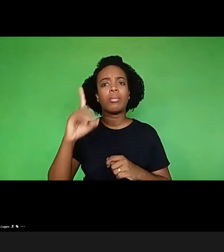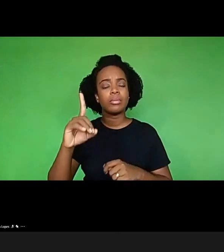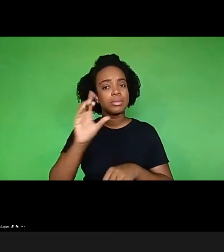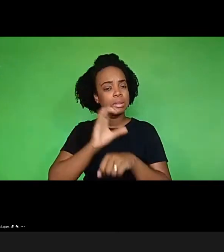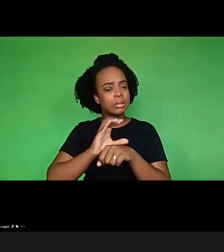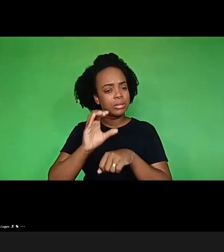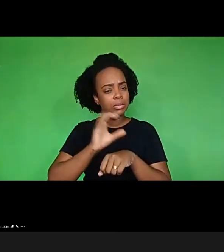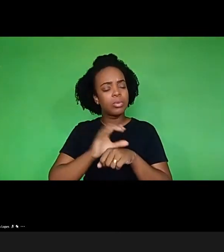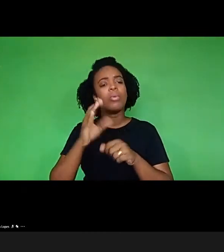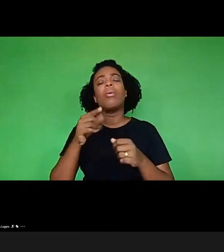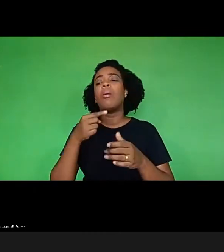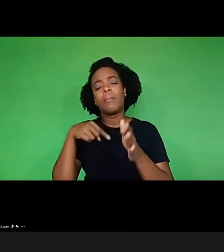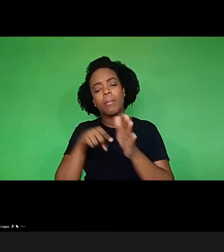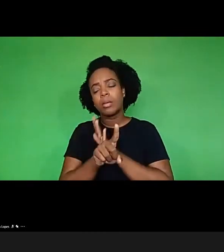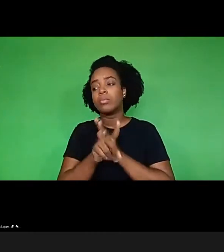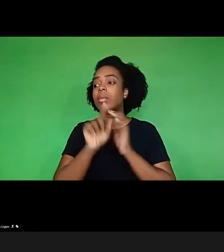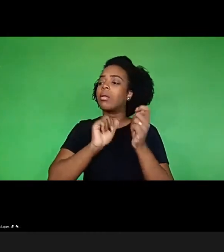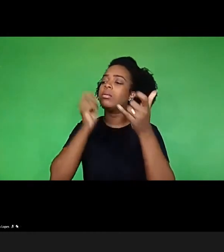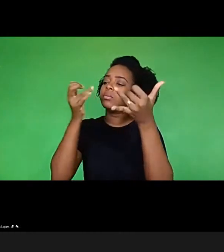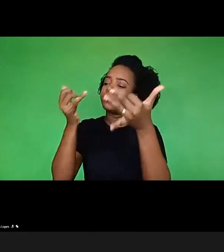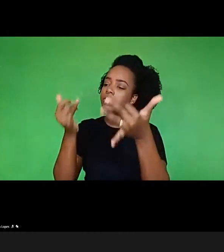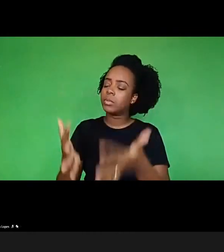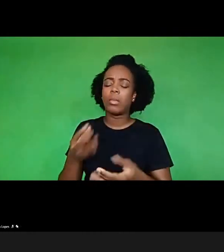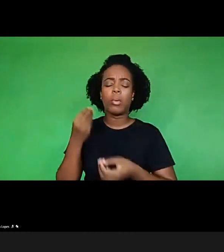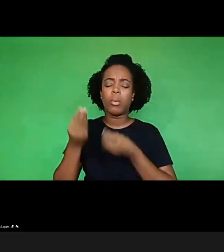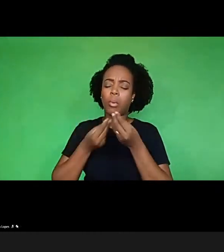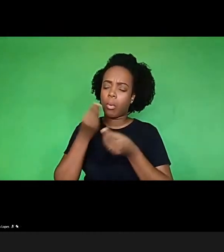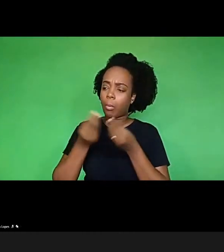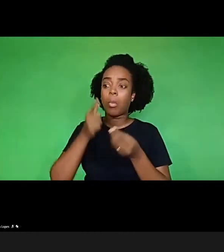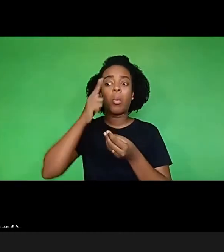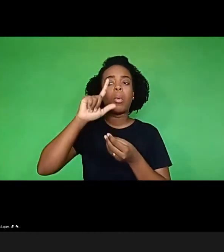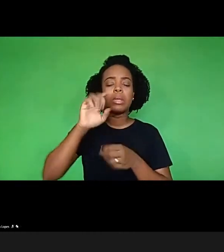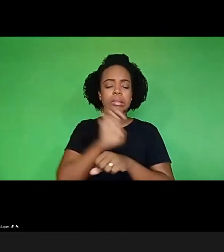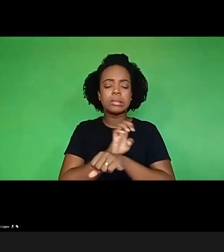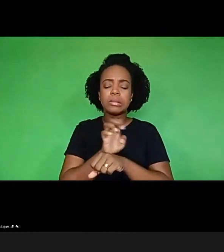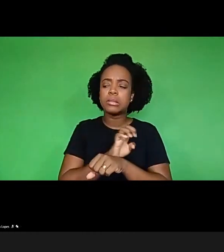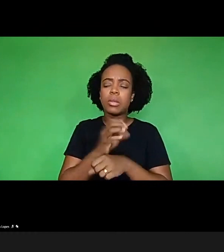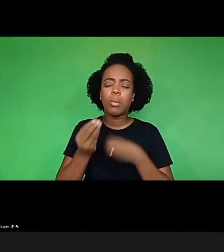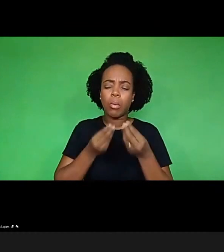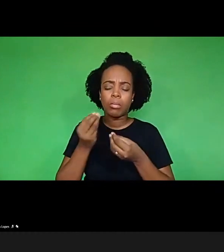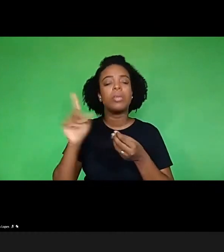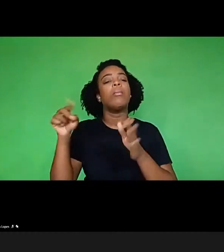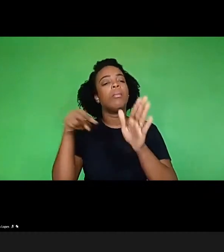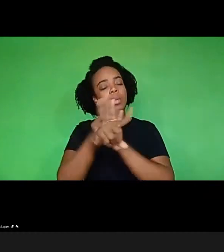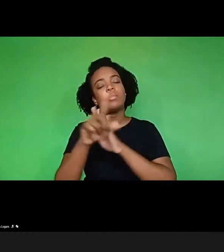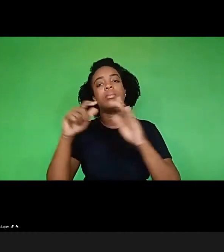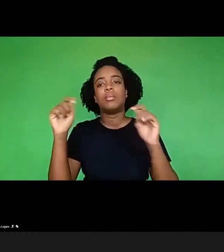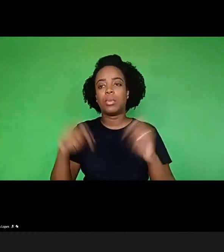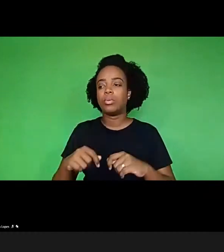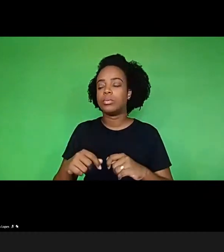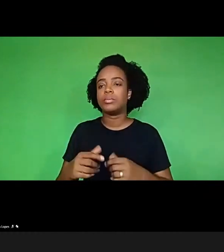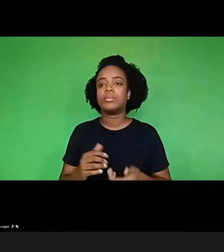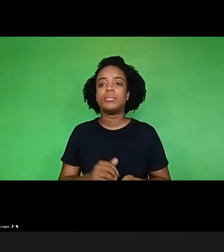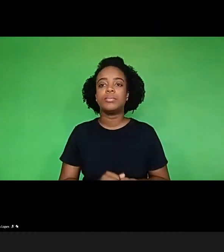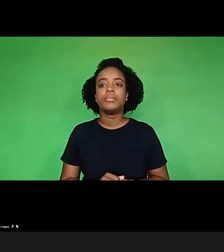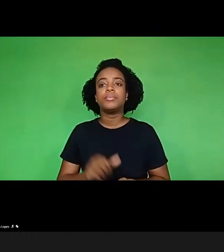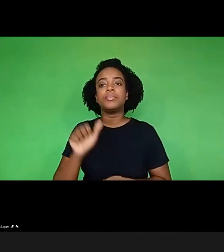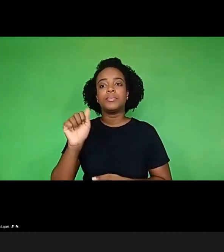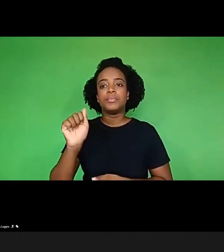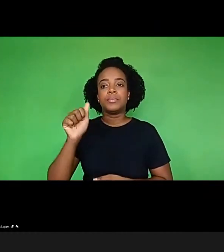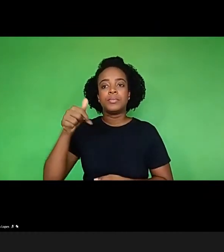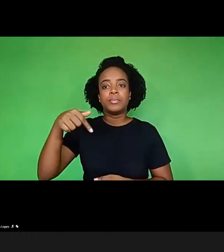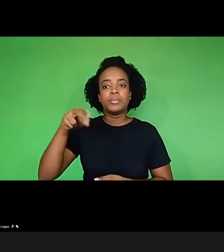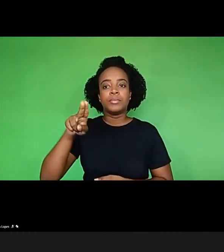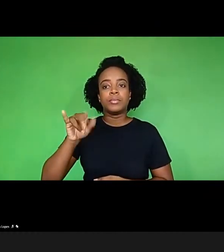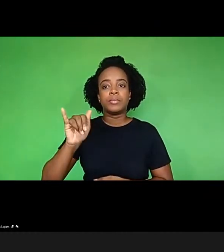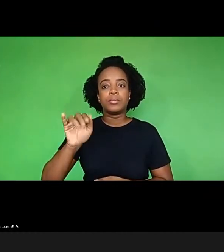explicar para vocês como é que pode seguir com o estágio, tá certo? Aquiles pergunta, o processo de